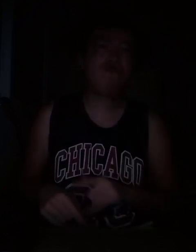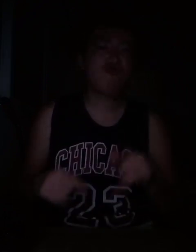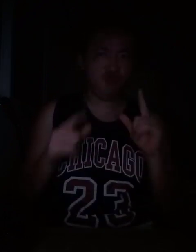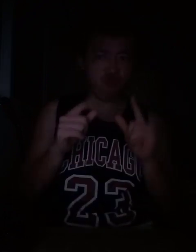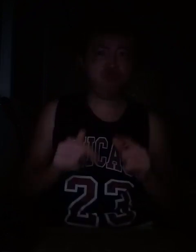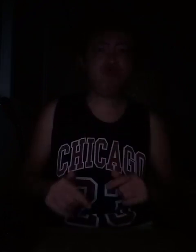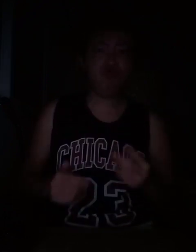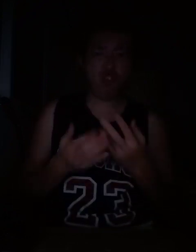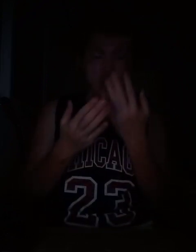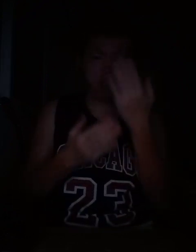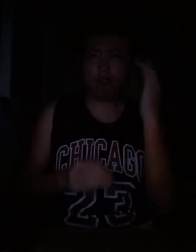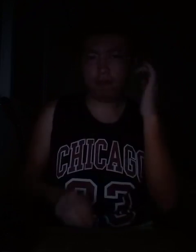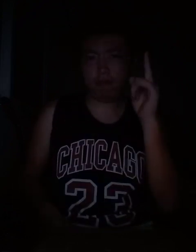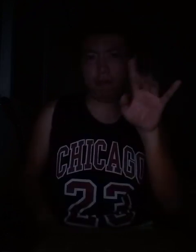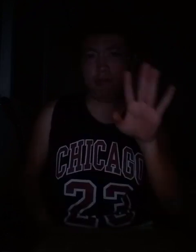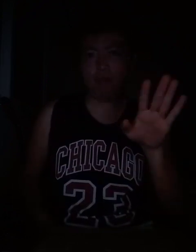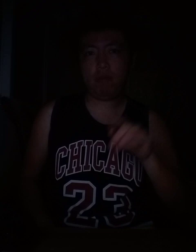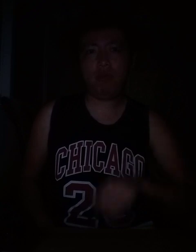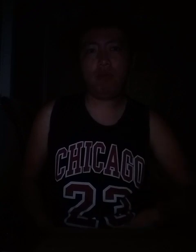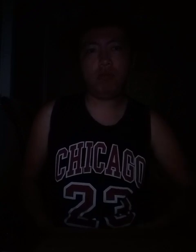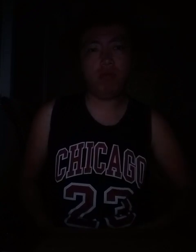조사할 방침입니다. TV조선 구자영입니다.